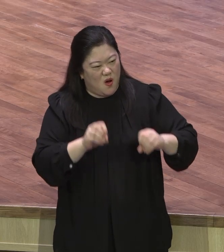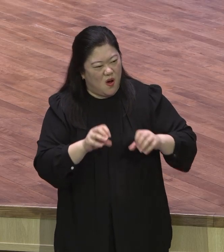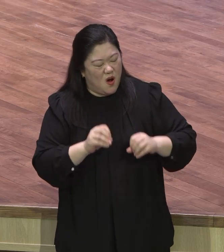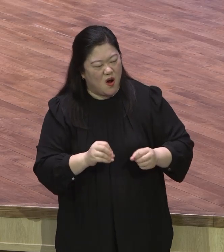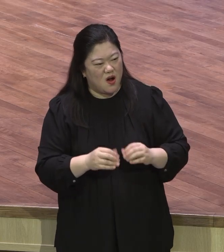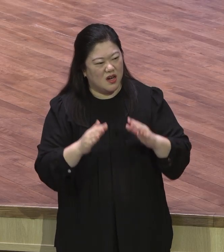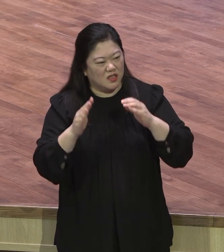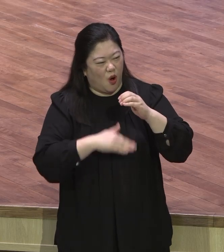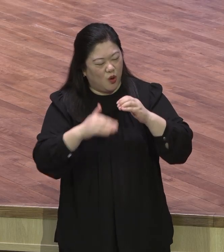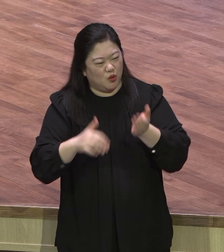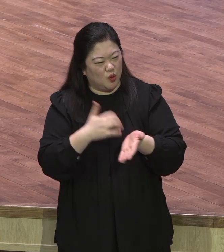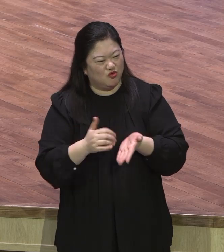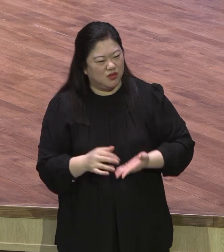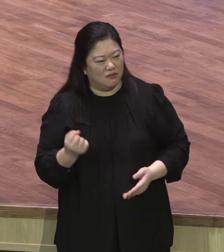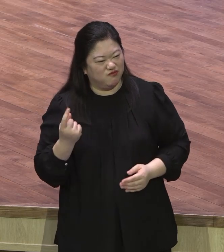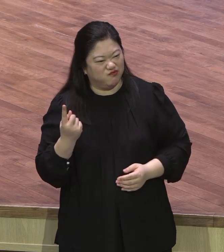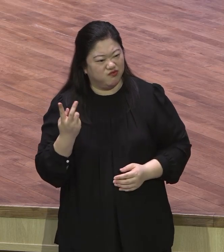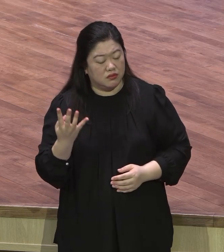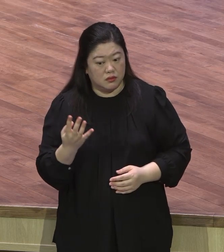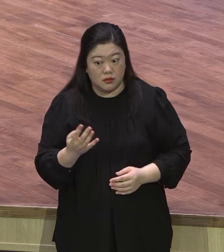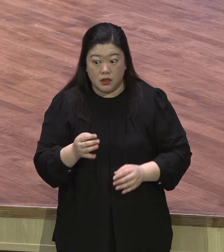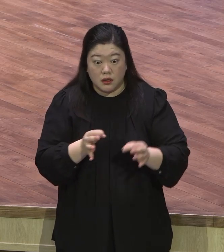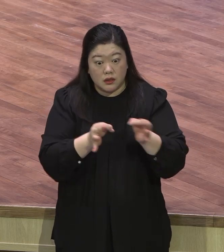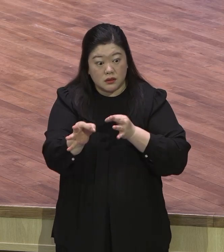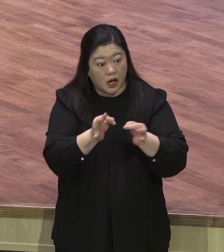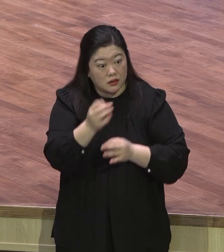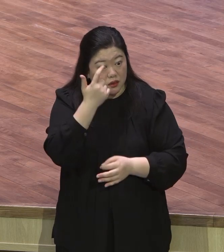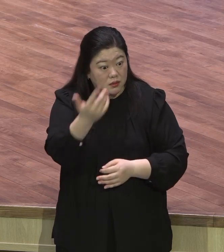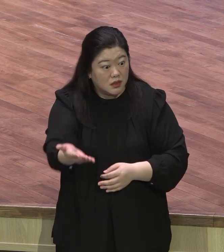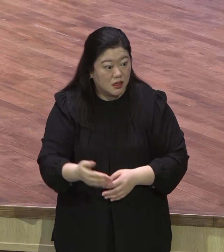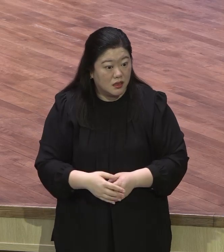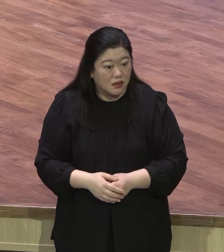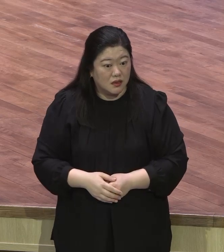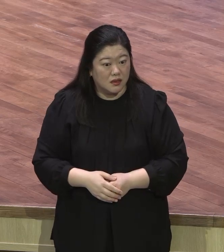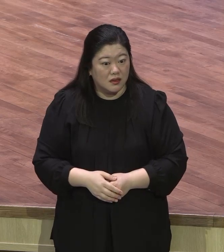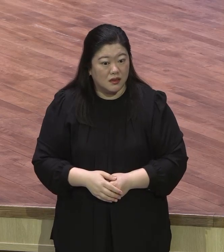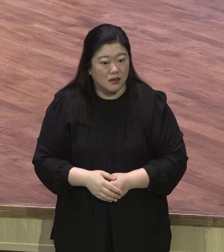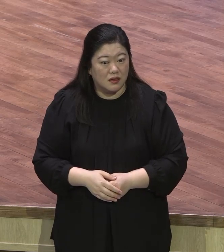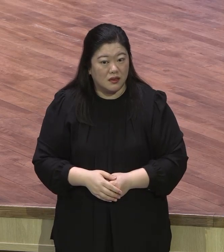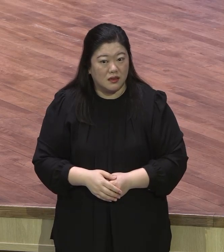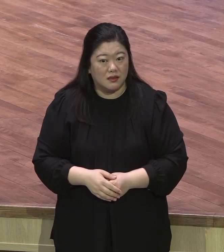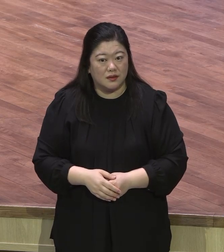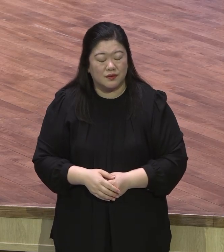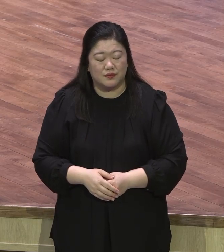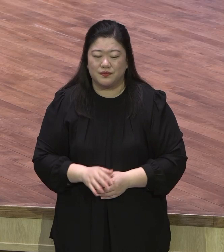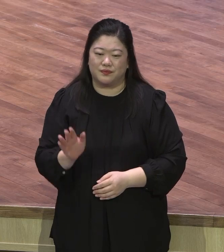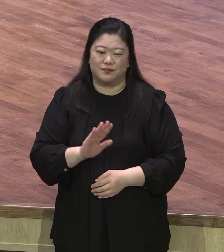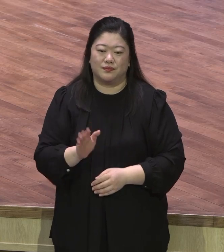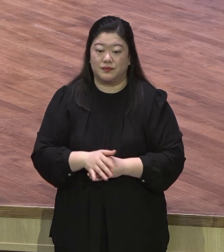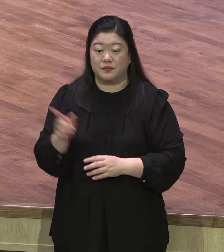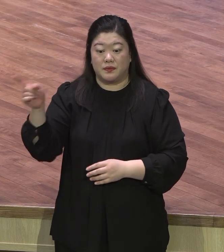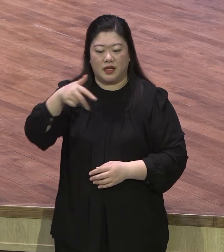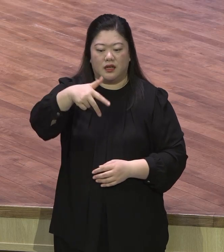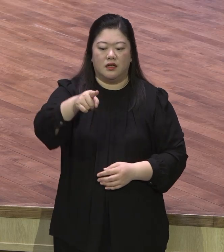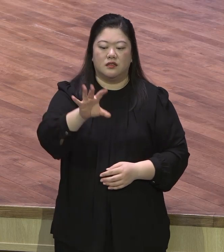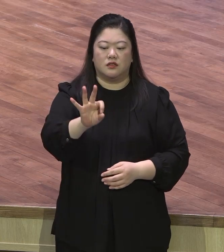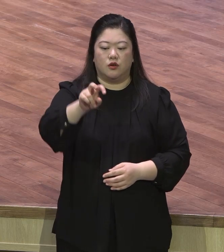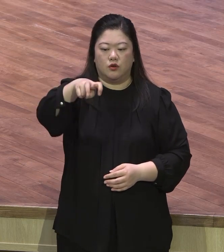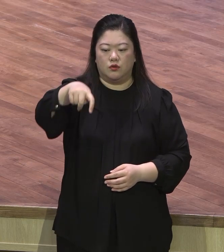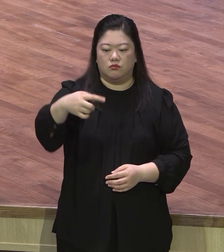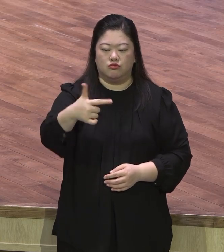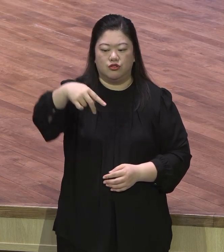대부분의 관심이 그기밖에 없어요 내가 정말 한 영혼을 얼마나 사랑한지 우리 정문이 선교사는 이스라엘까지